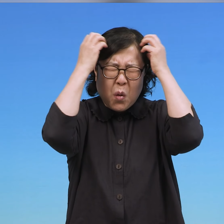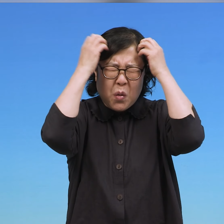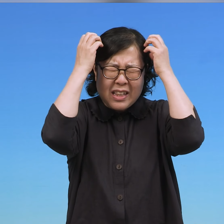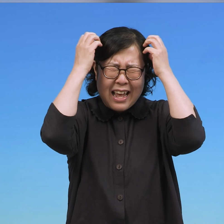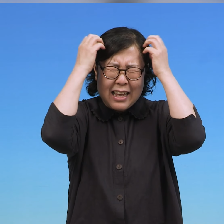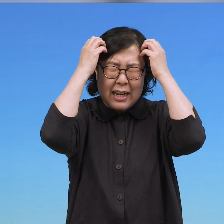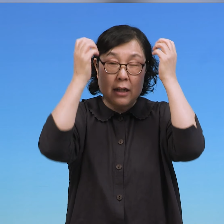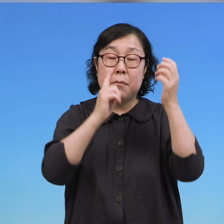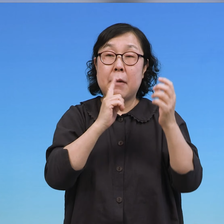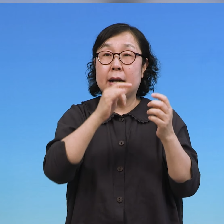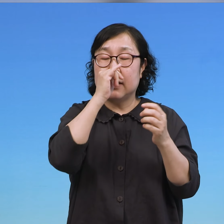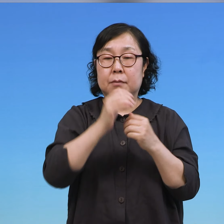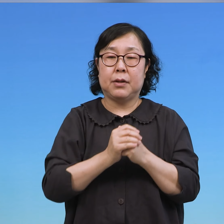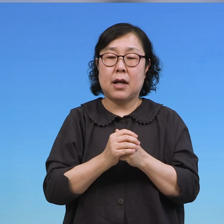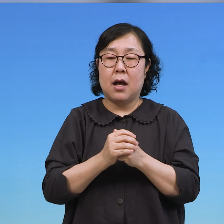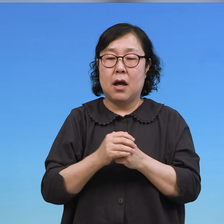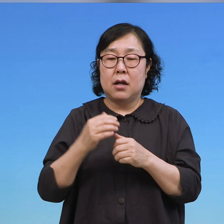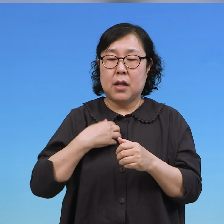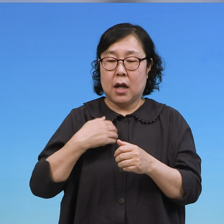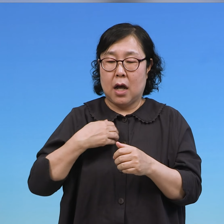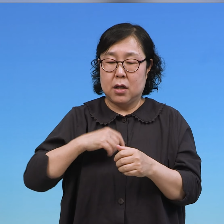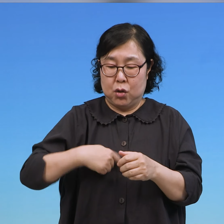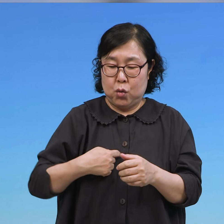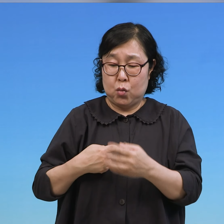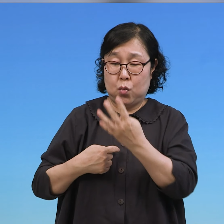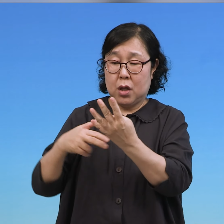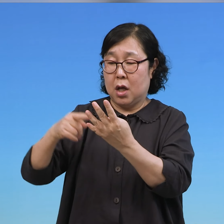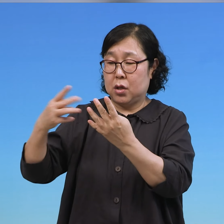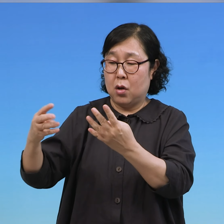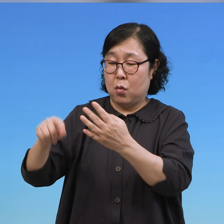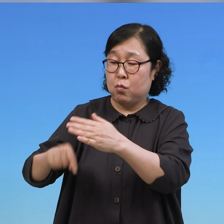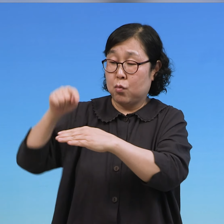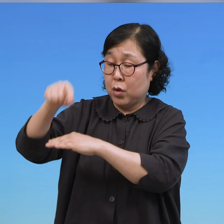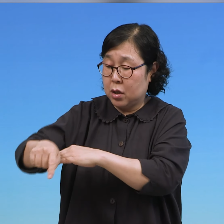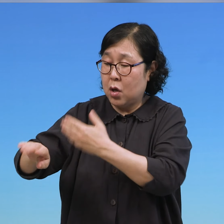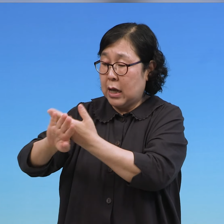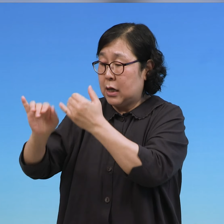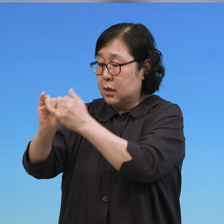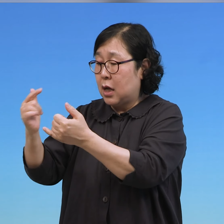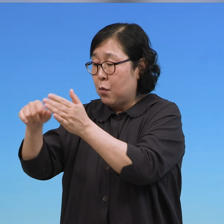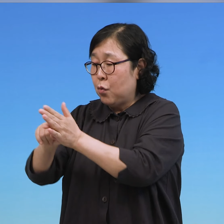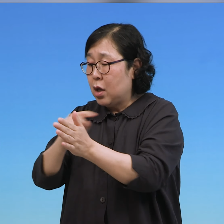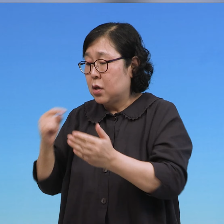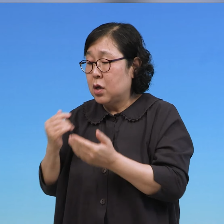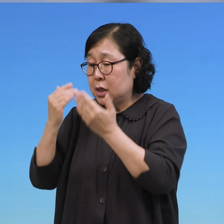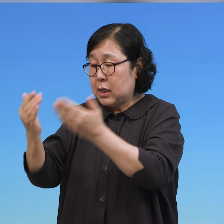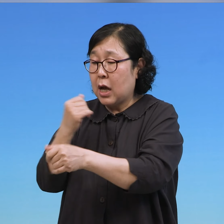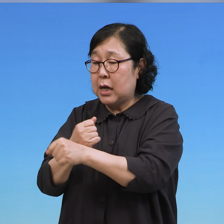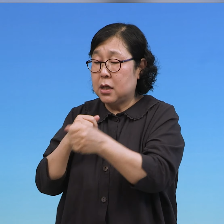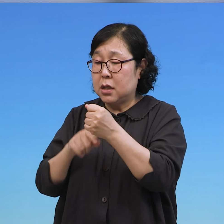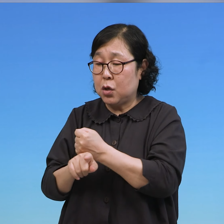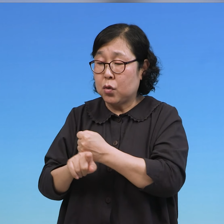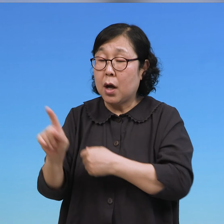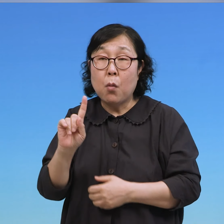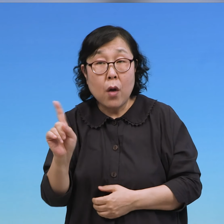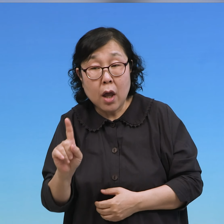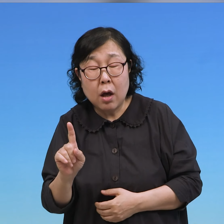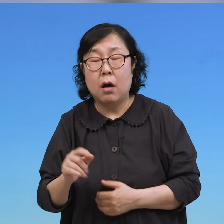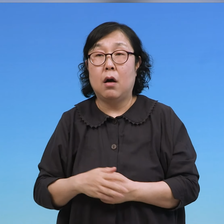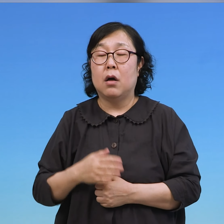그 4절로 건너가 가지고 울어야 되느냐고, 왜 슬퍼야 되느냐고요, 왜 이 고생을 해야 되느냐고요.